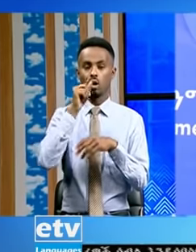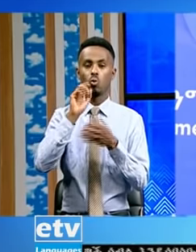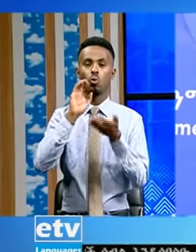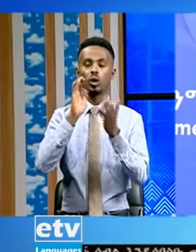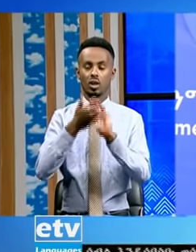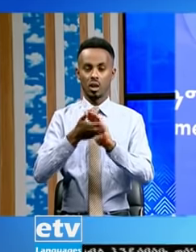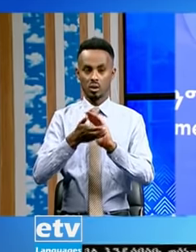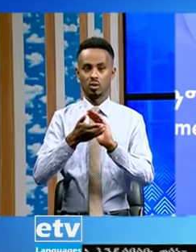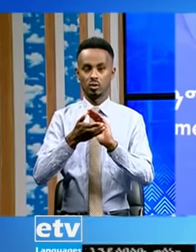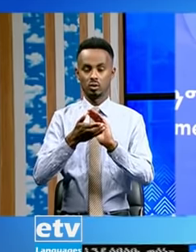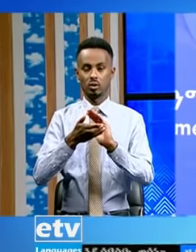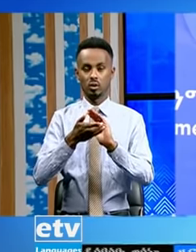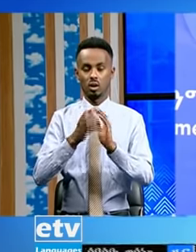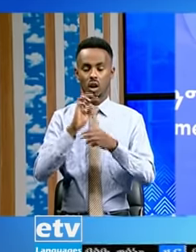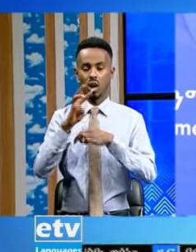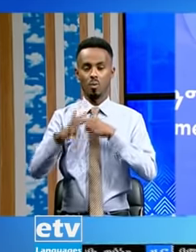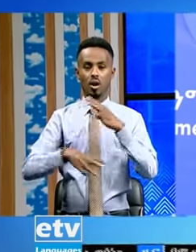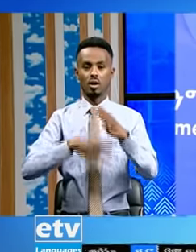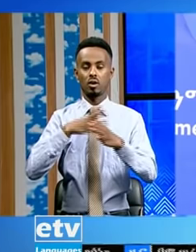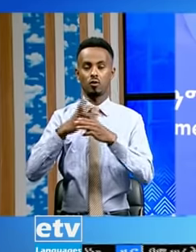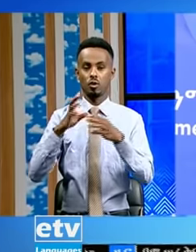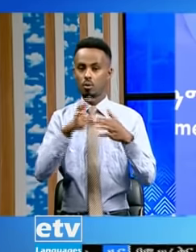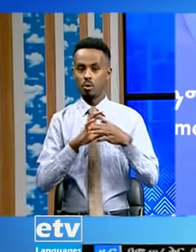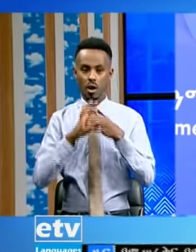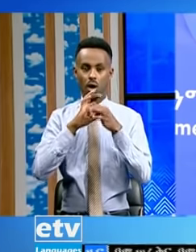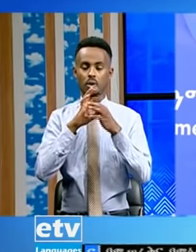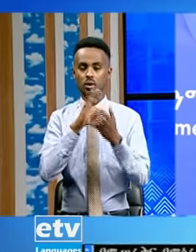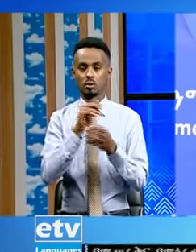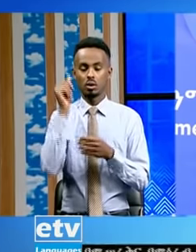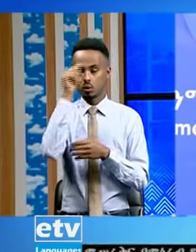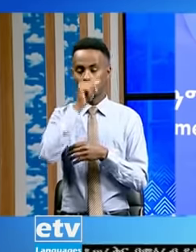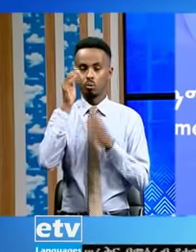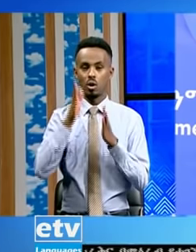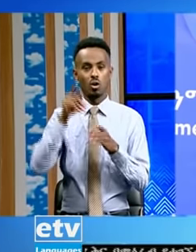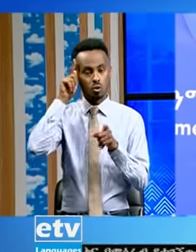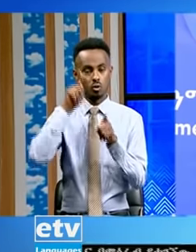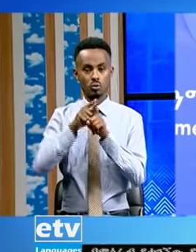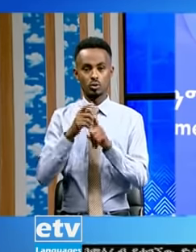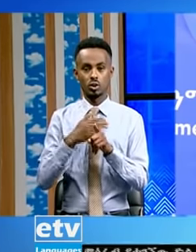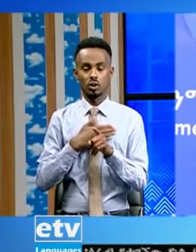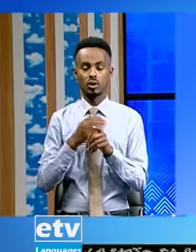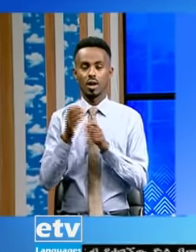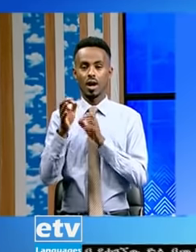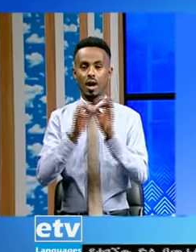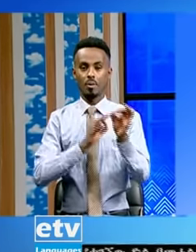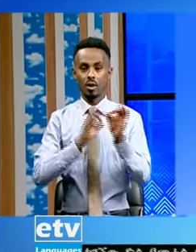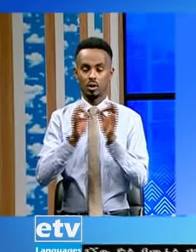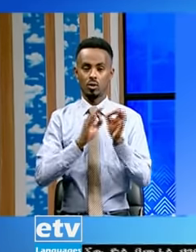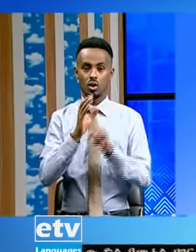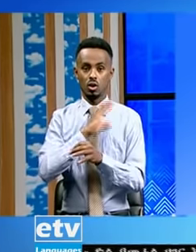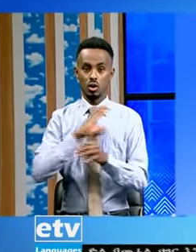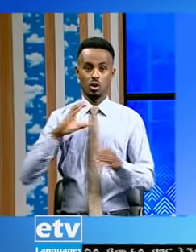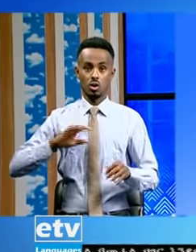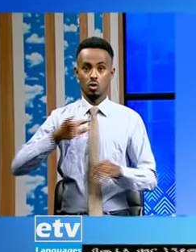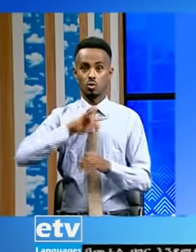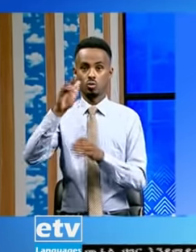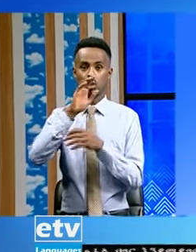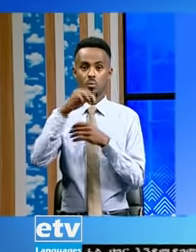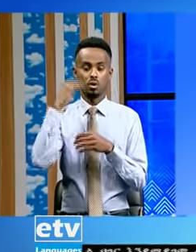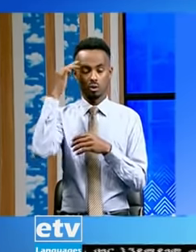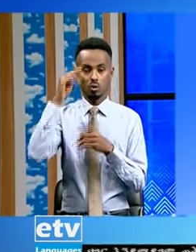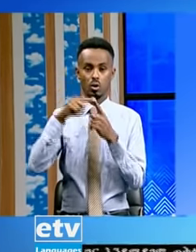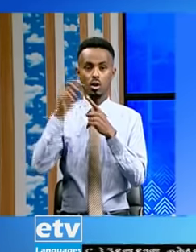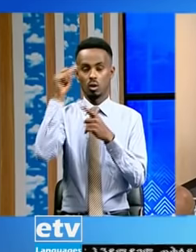ሁኔታን ለዓለም አቀፍ ማህበረሰብና ኢትዮጵያ ወንድሞቻችን አብራርተዋል። የቻይናው የውጭ ጉዳይ ሚኒስትር